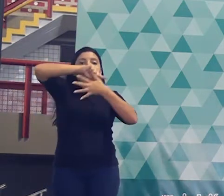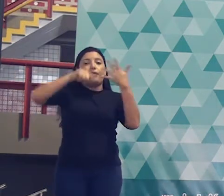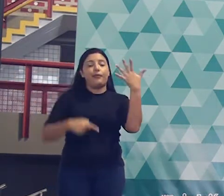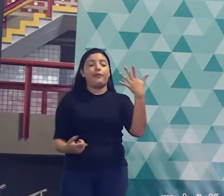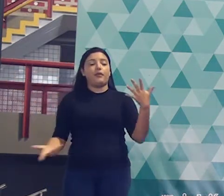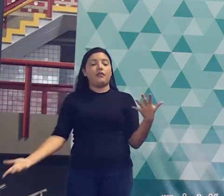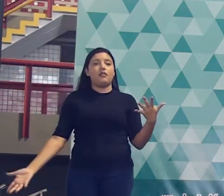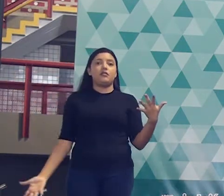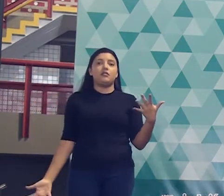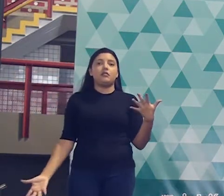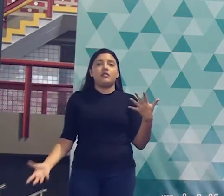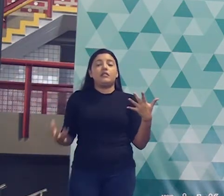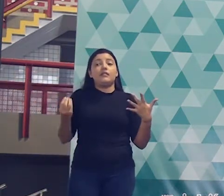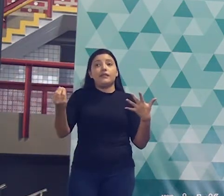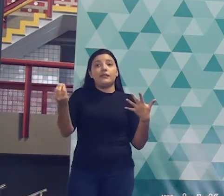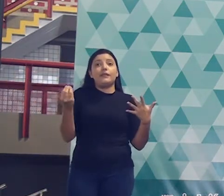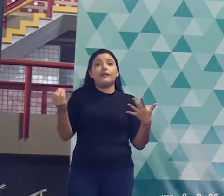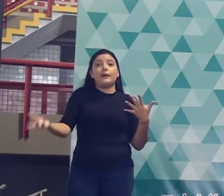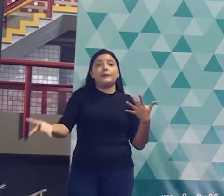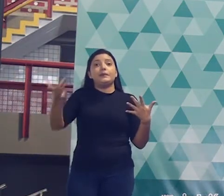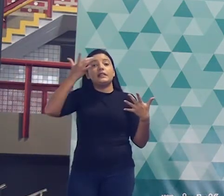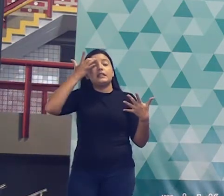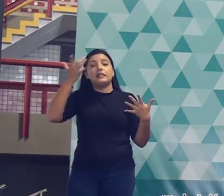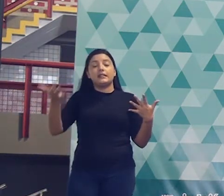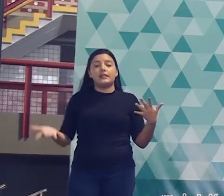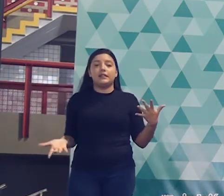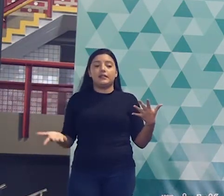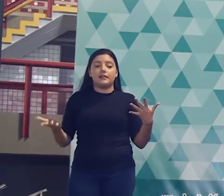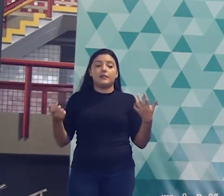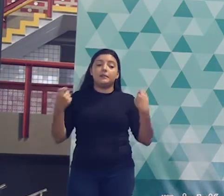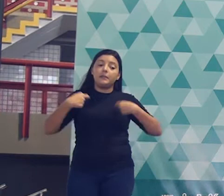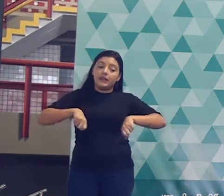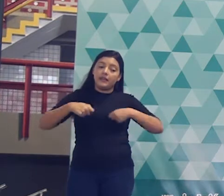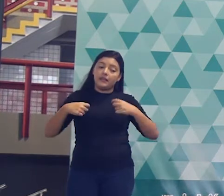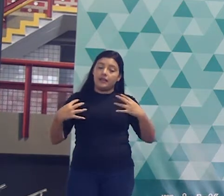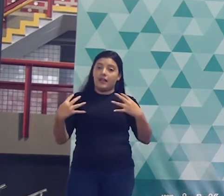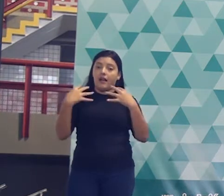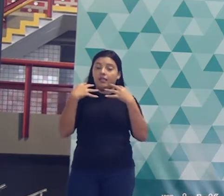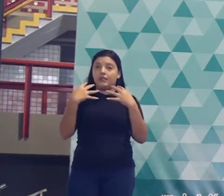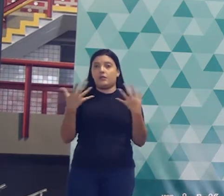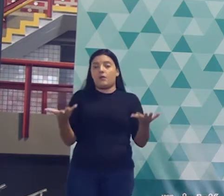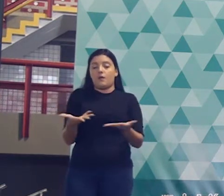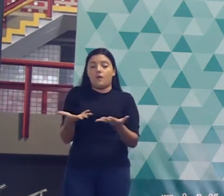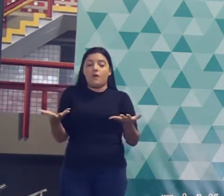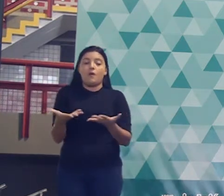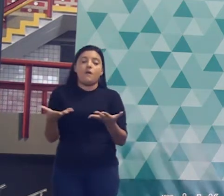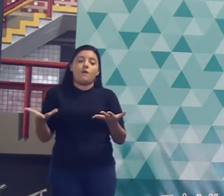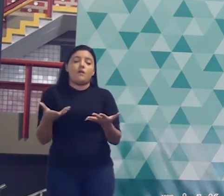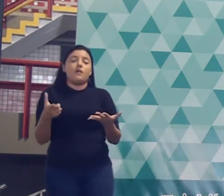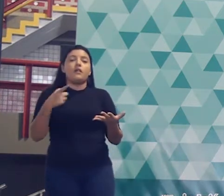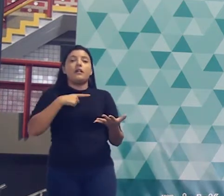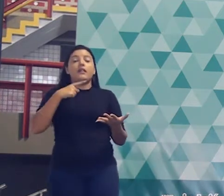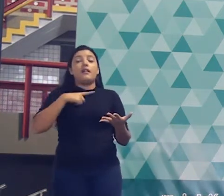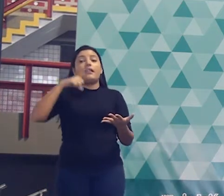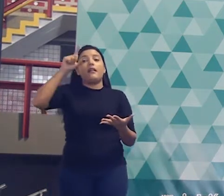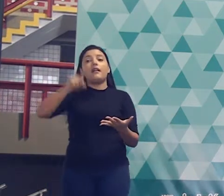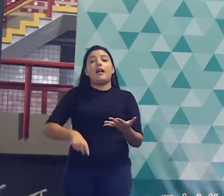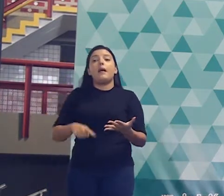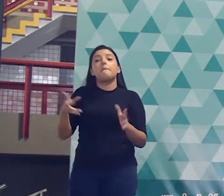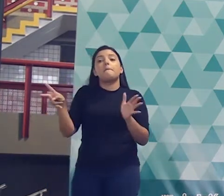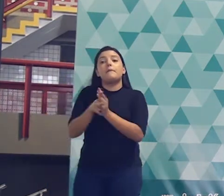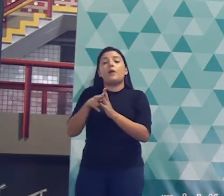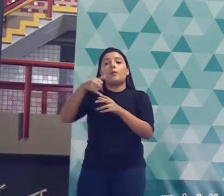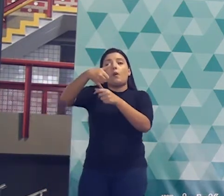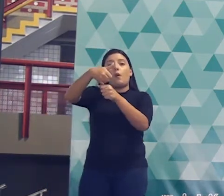fórmula do metano e qual a fórmula do octano. Prestem bem atenção. Em todos os casos, ele falou que é uma reação de quê?